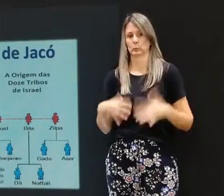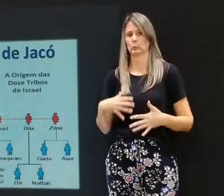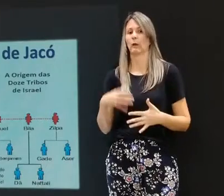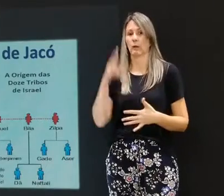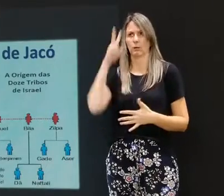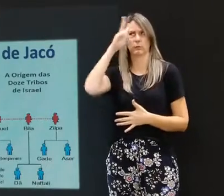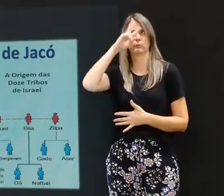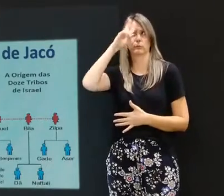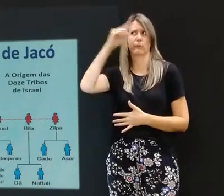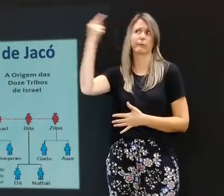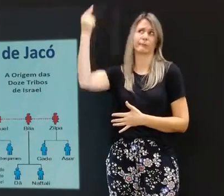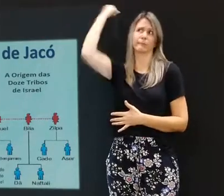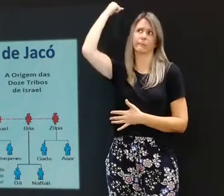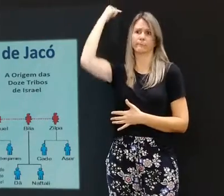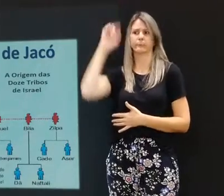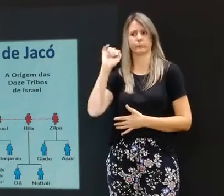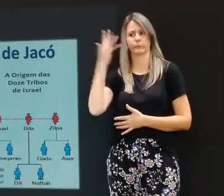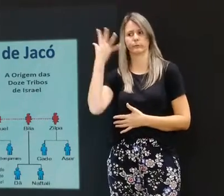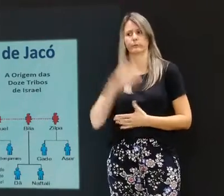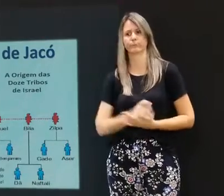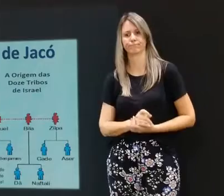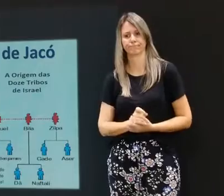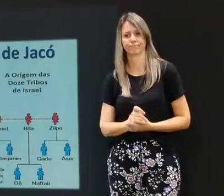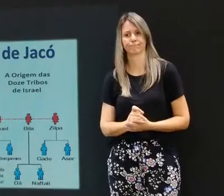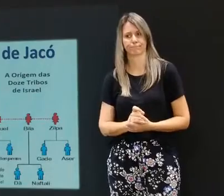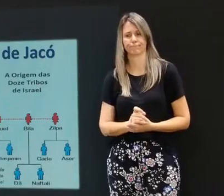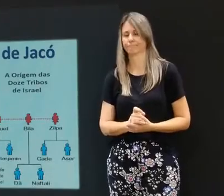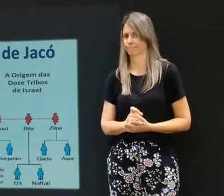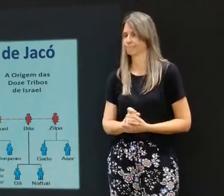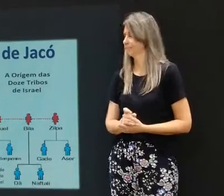Era uma família muito grande. Essa história aconteceu há muitos anos atrás, há muito tempo atrás.